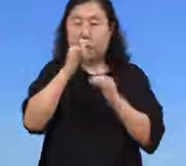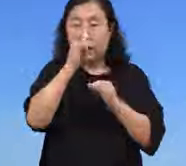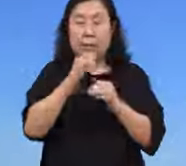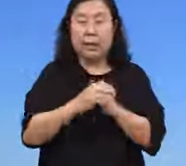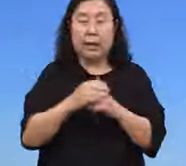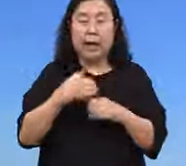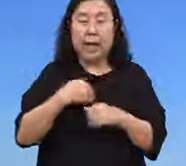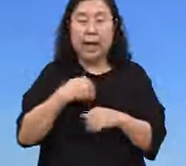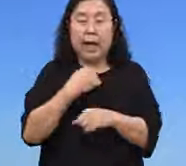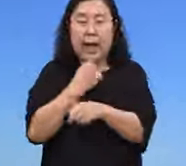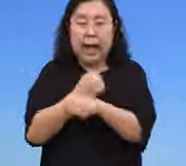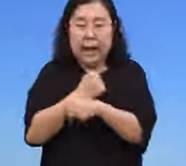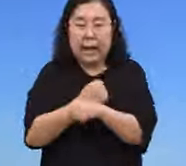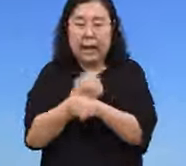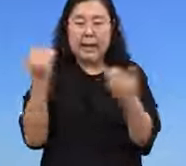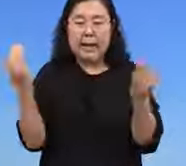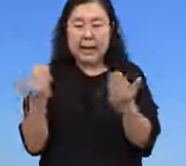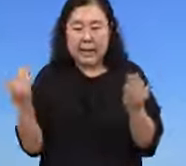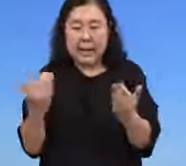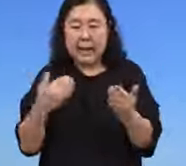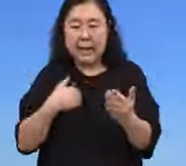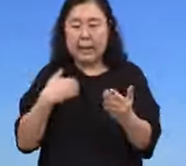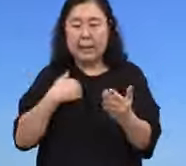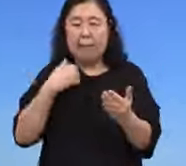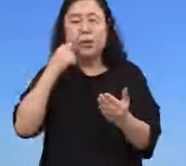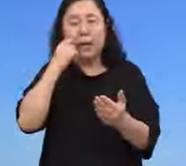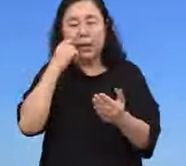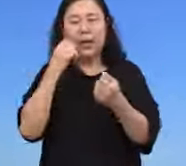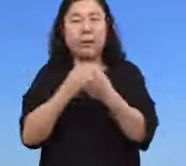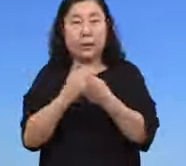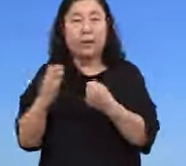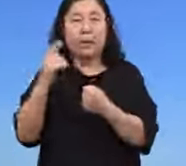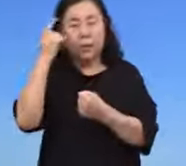해야 되는 일들을 놓쳤기 때문이라고 저는 생각합니다.